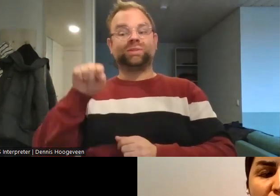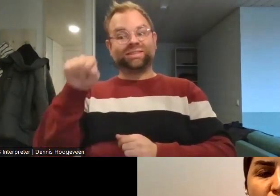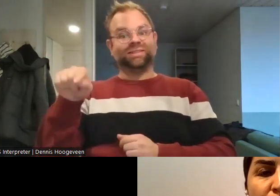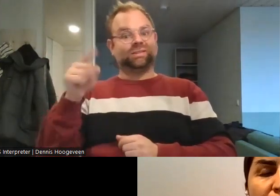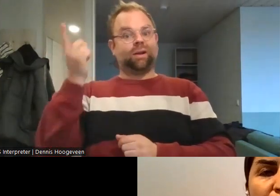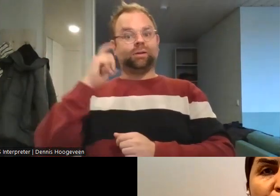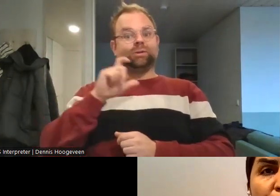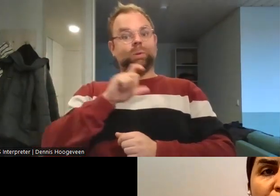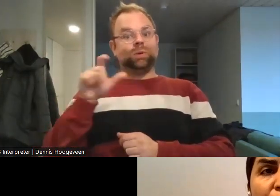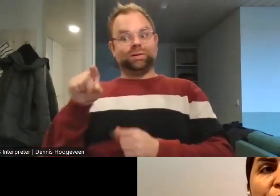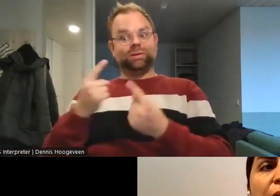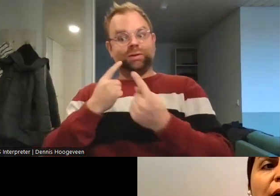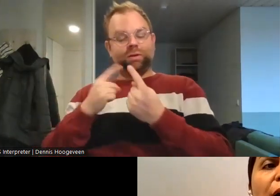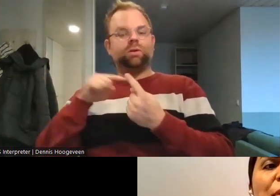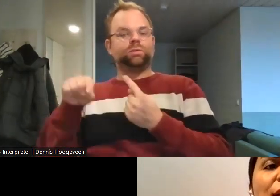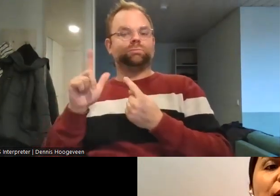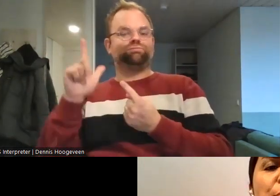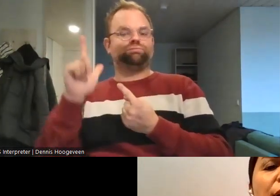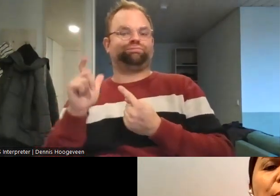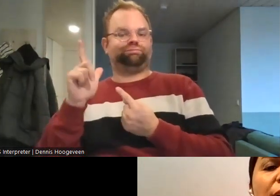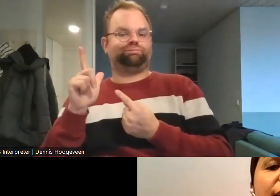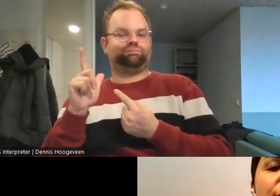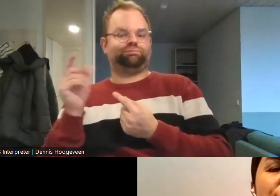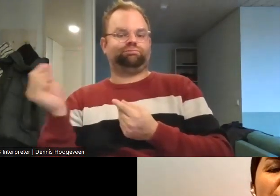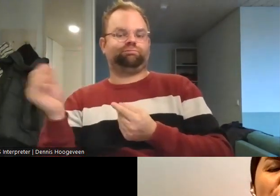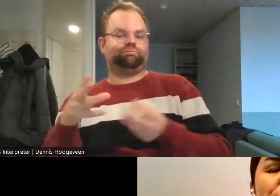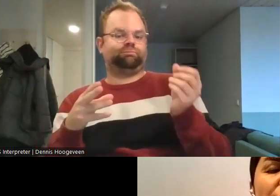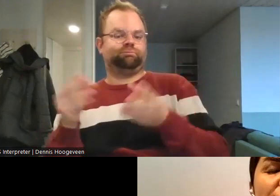ont été entreprises dans ce domaine.